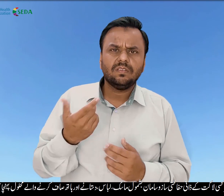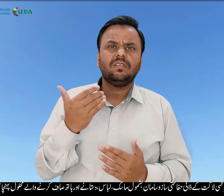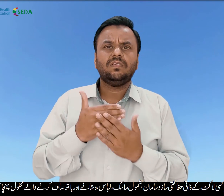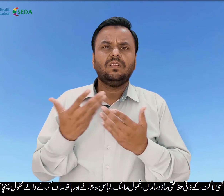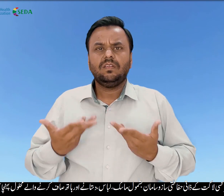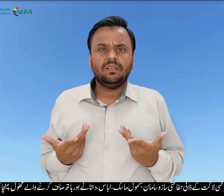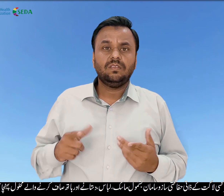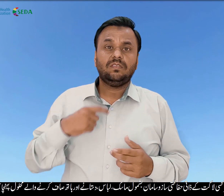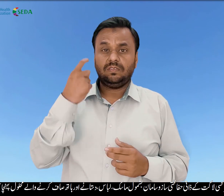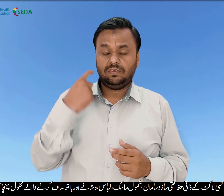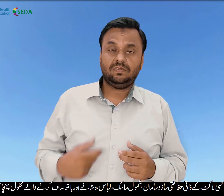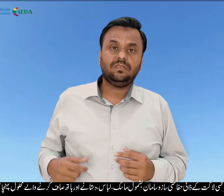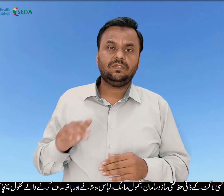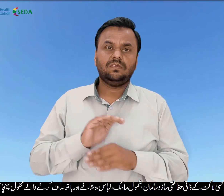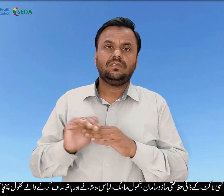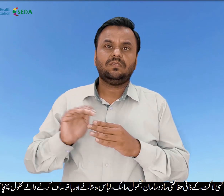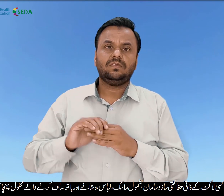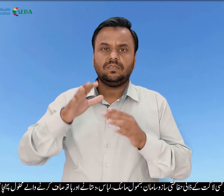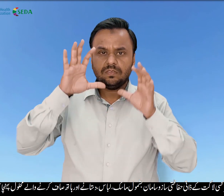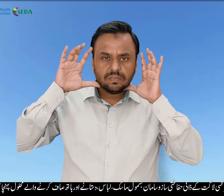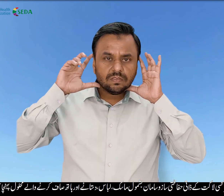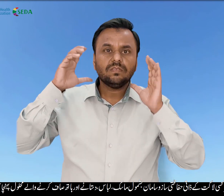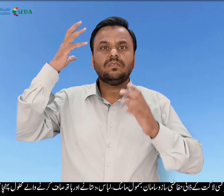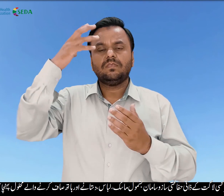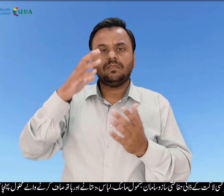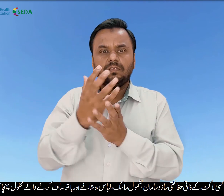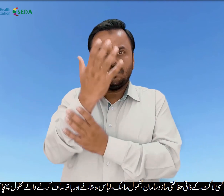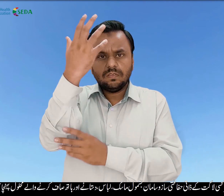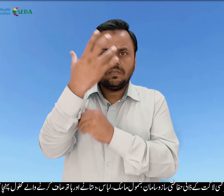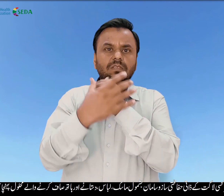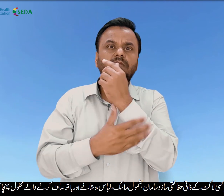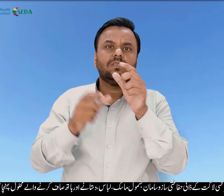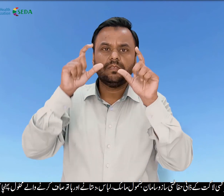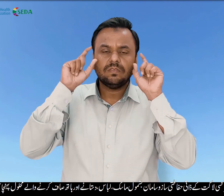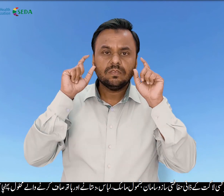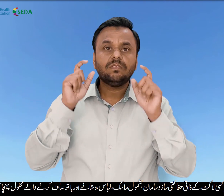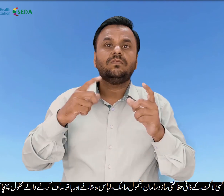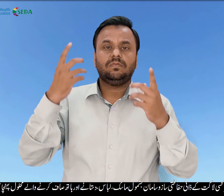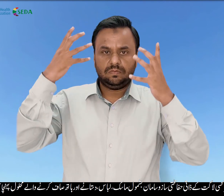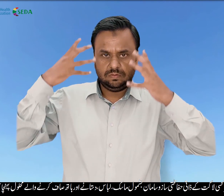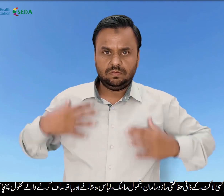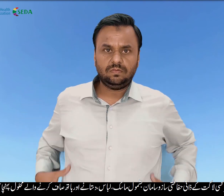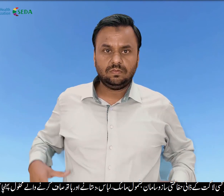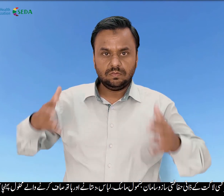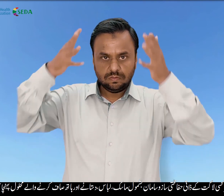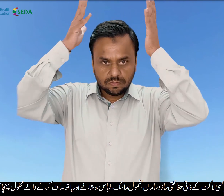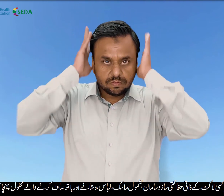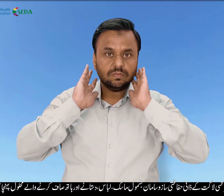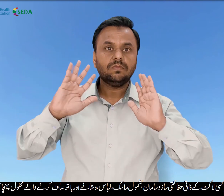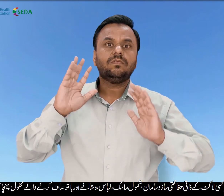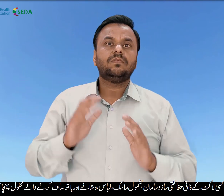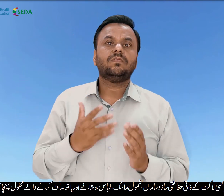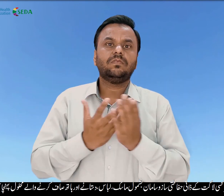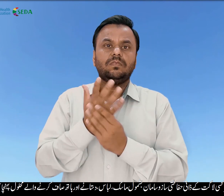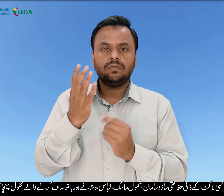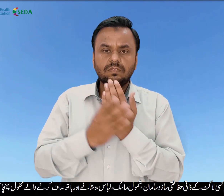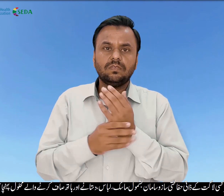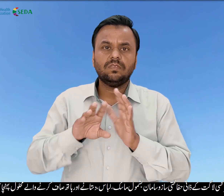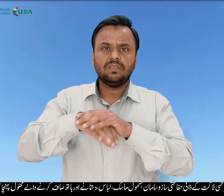ذاتی حفاظتی ساز و سامان بشمول ماسک، لباس، دستانے اور ہاتھ صاف کرنے والے